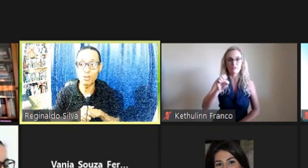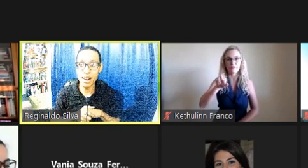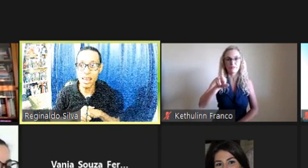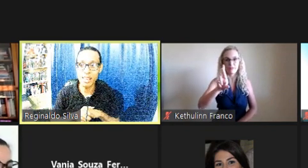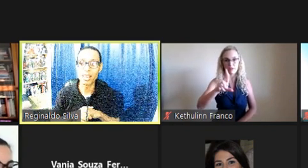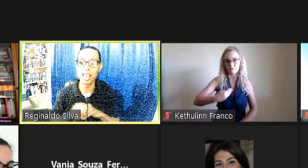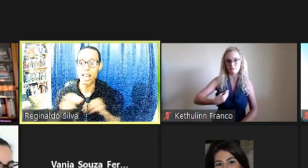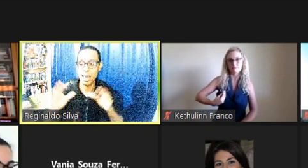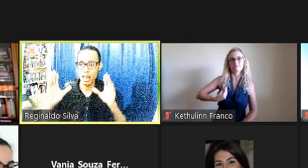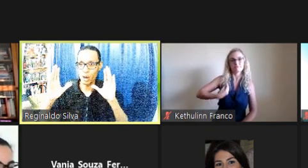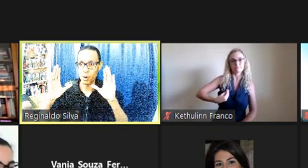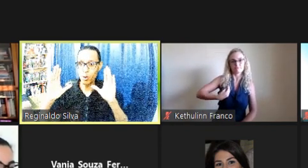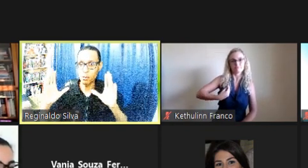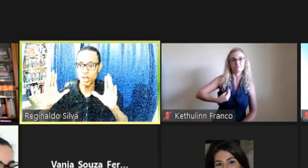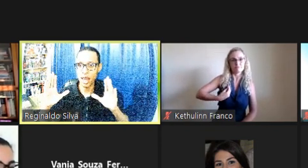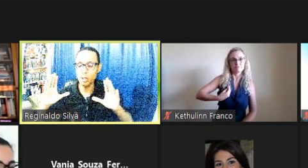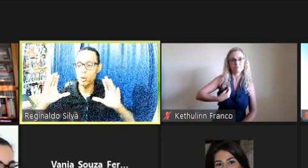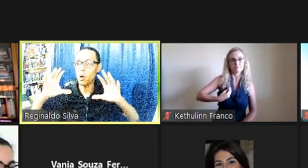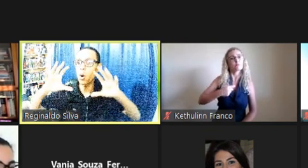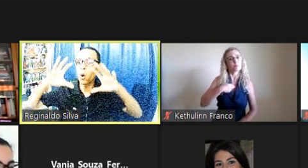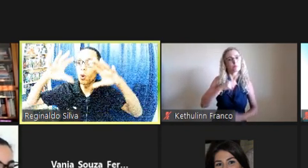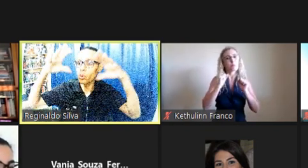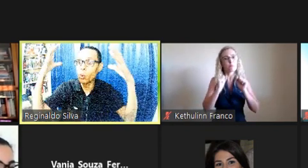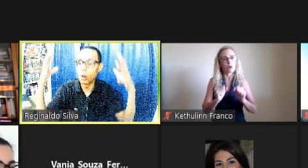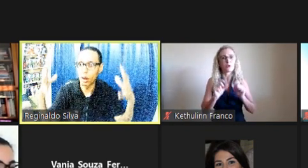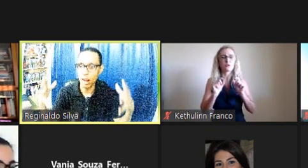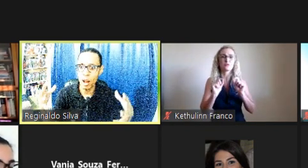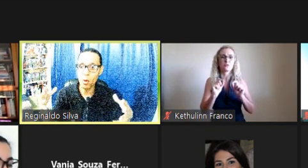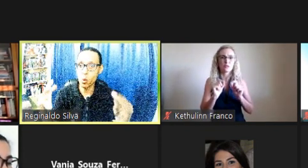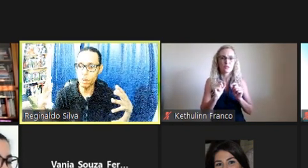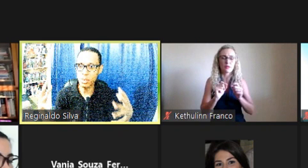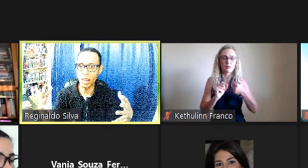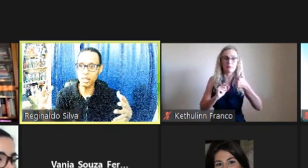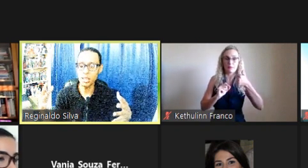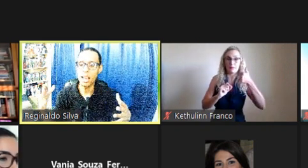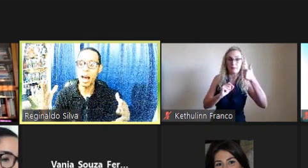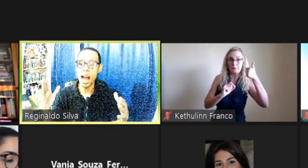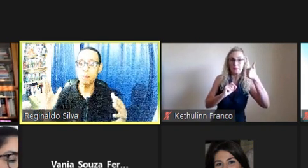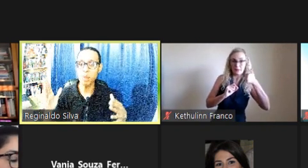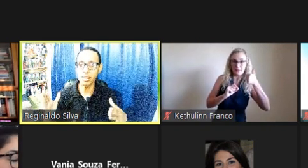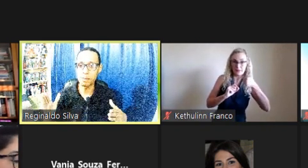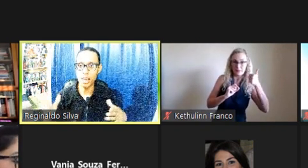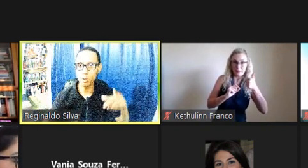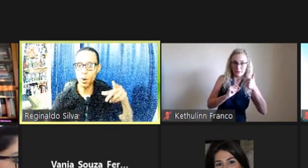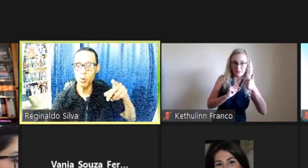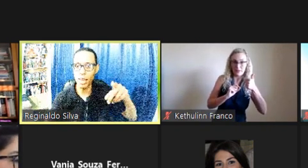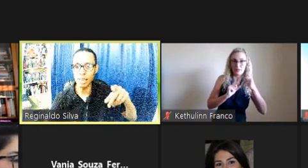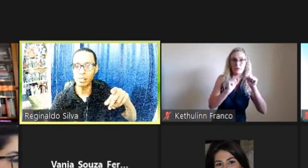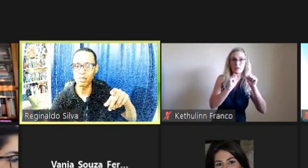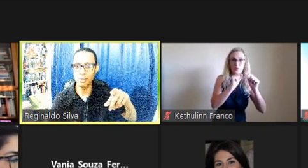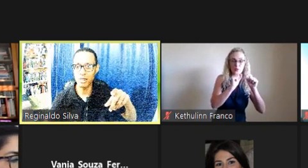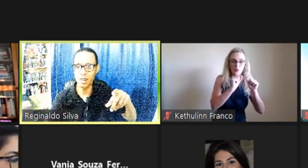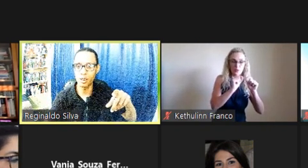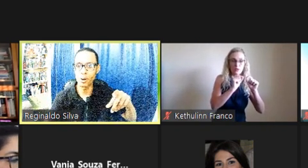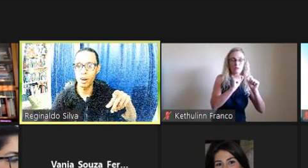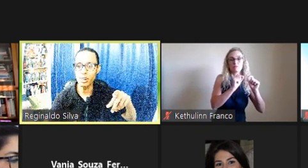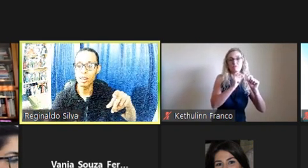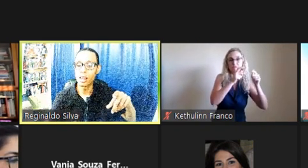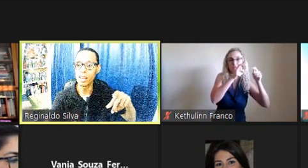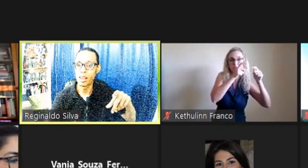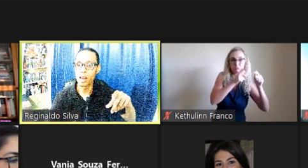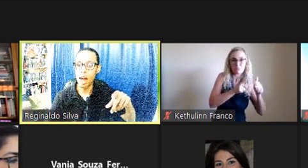eu farei o objeto ou o local, o ambiente, apartamento, como o Kathleen vai fazer